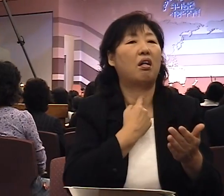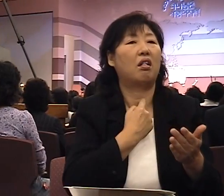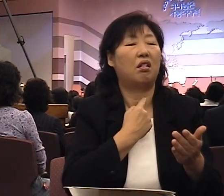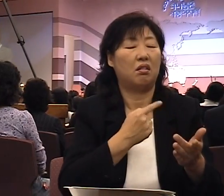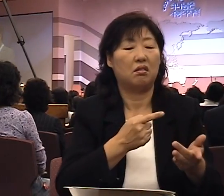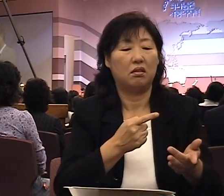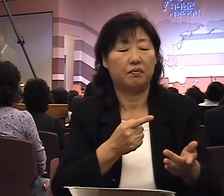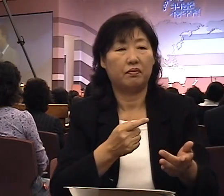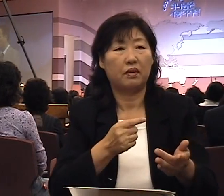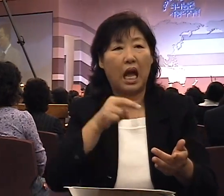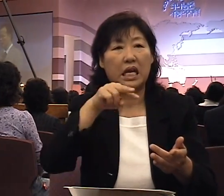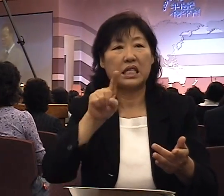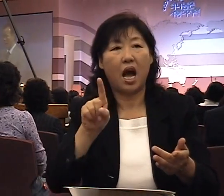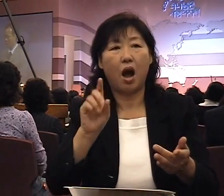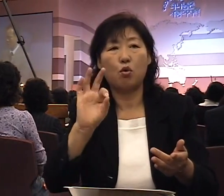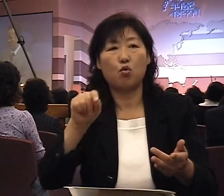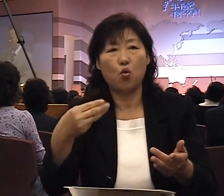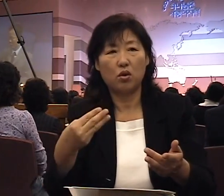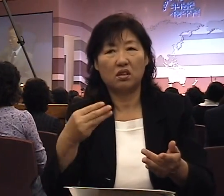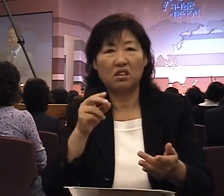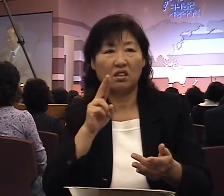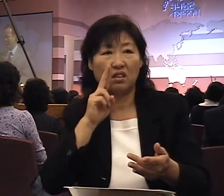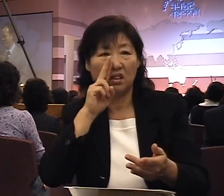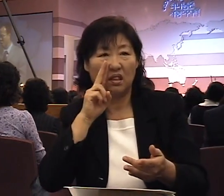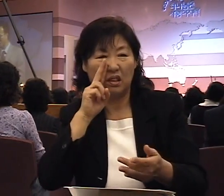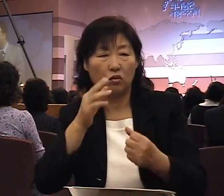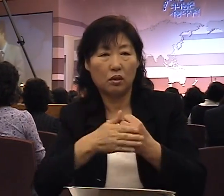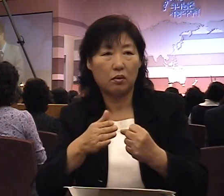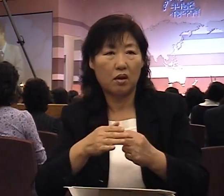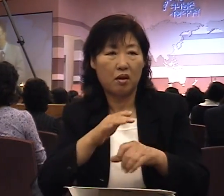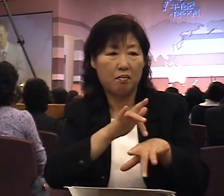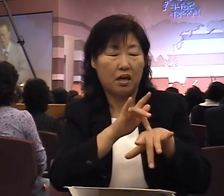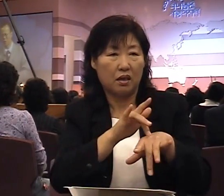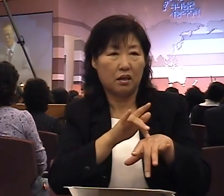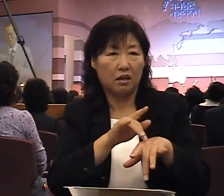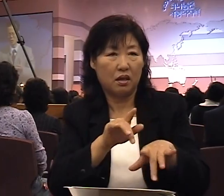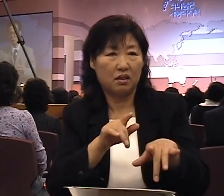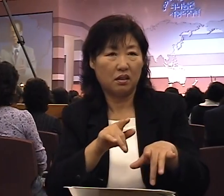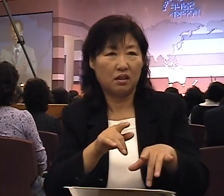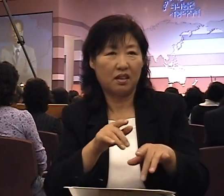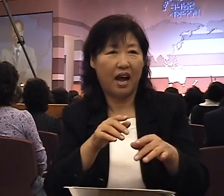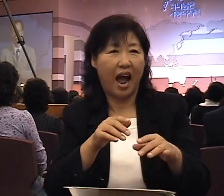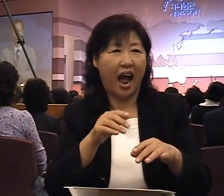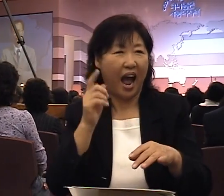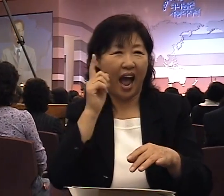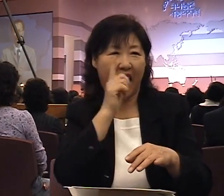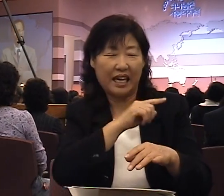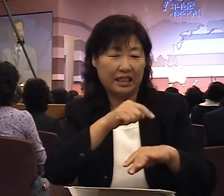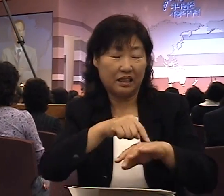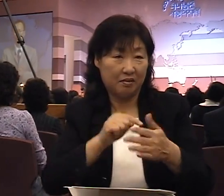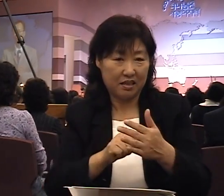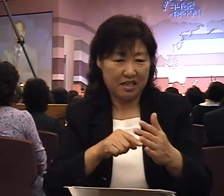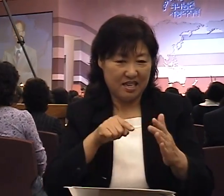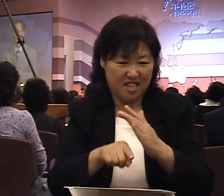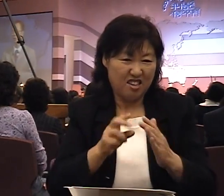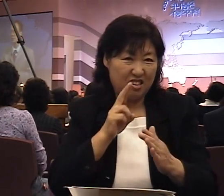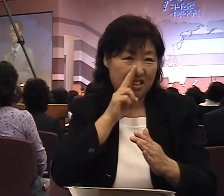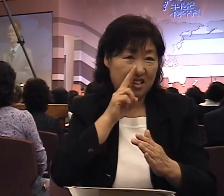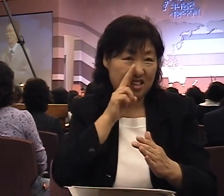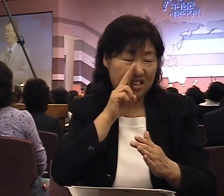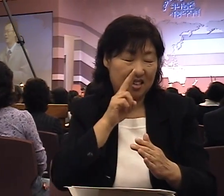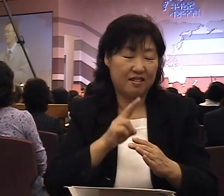있지만 사울의 그 질투 때문에 마귀가 그 악신이 그에게 들어가서 그를 완전 지배했던 것을 보는데, 형들의